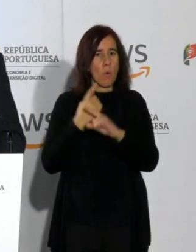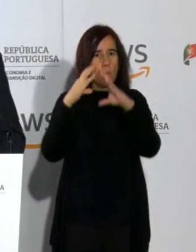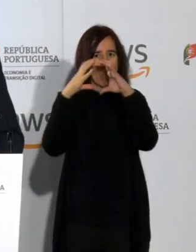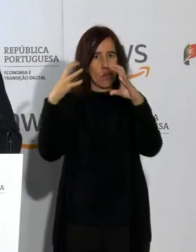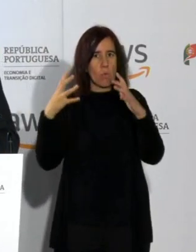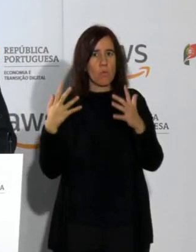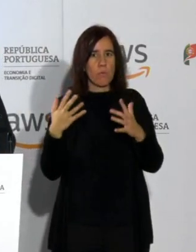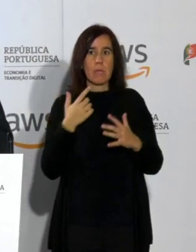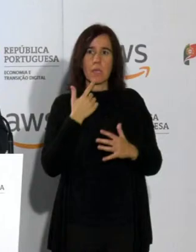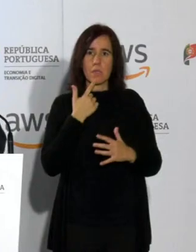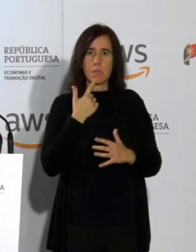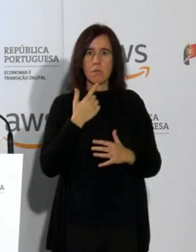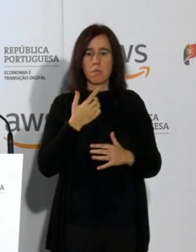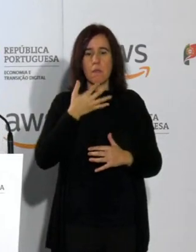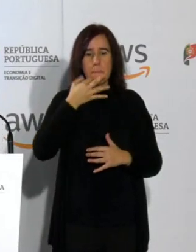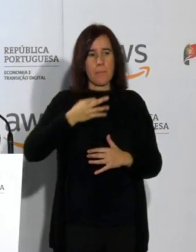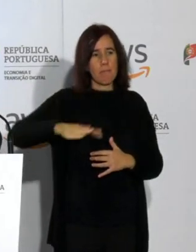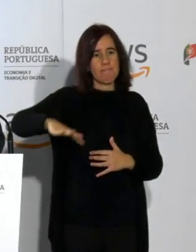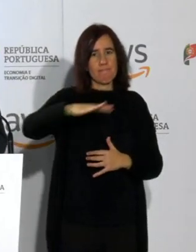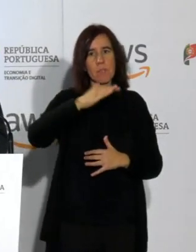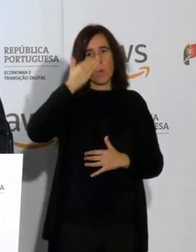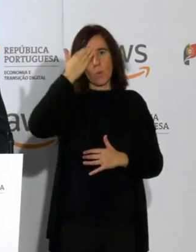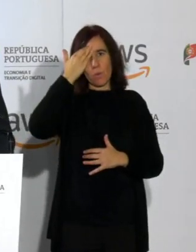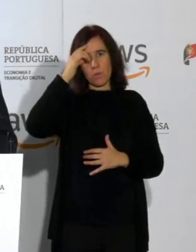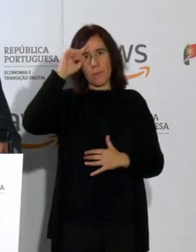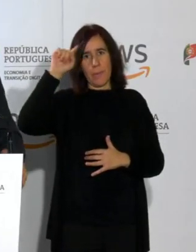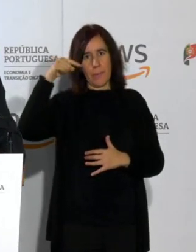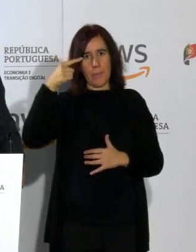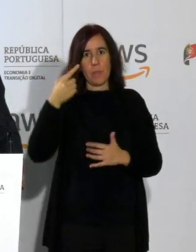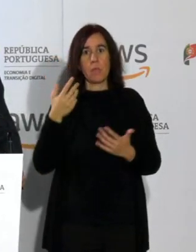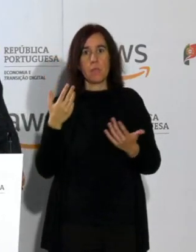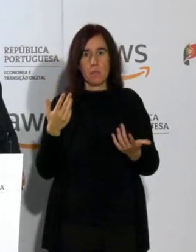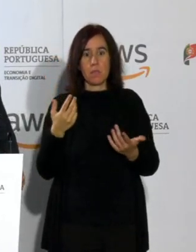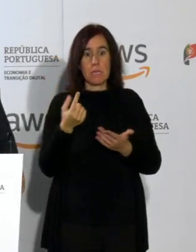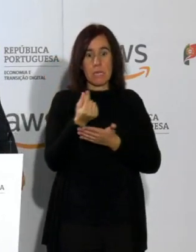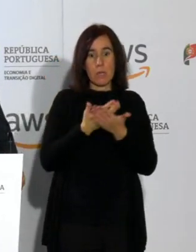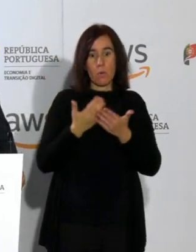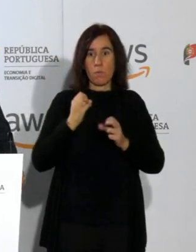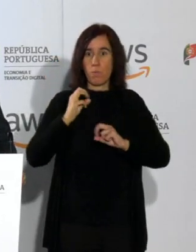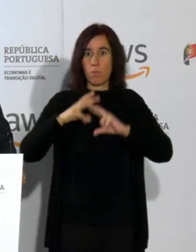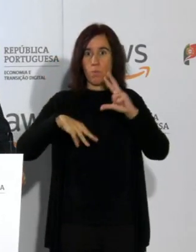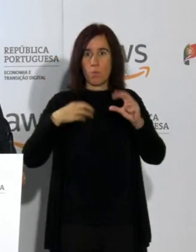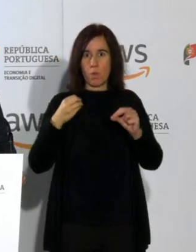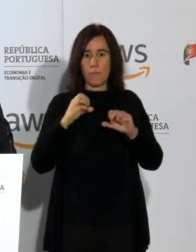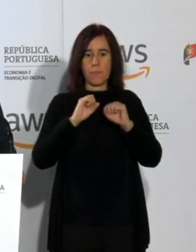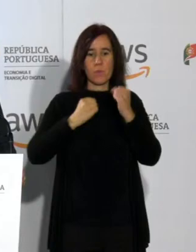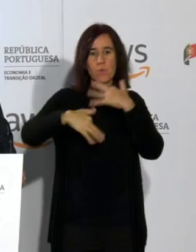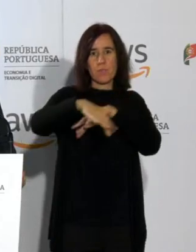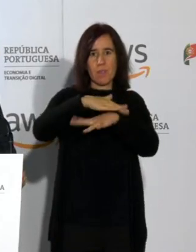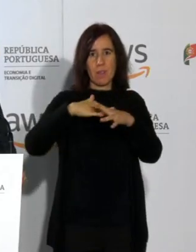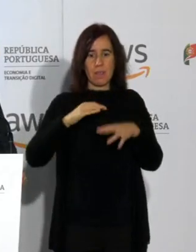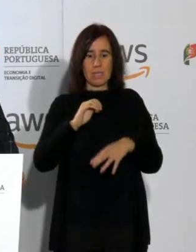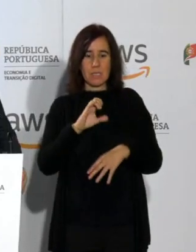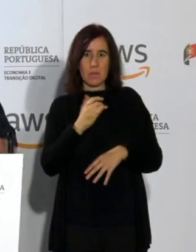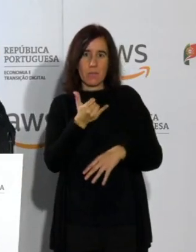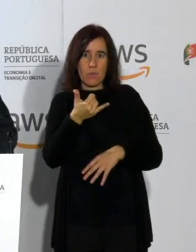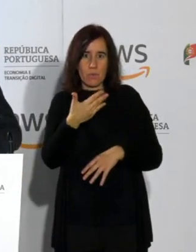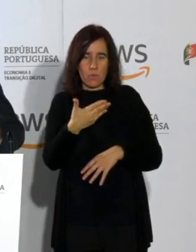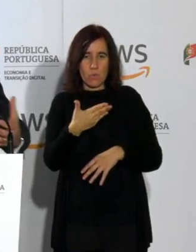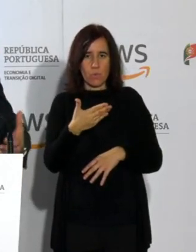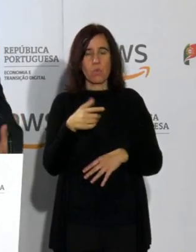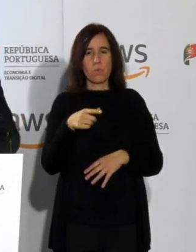é porque temos todos a consciência de que a economia moderna na sociedade do século XXI,